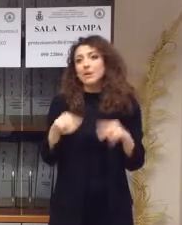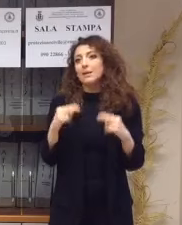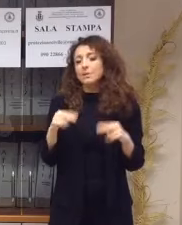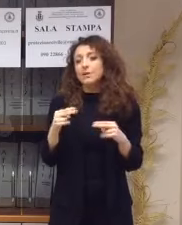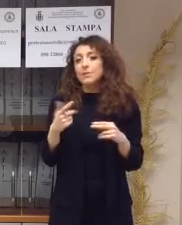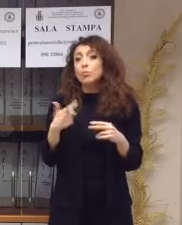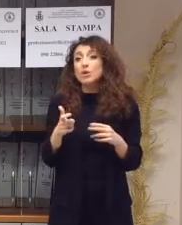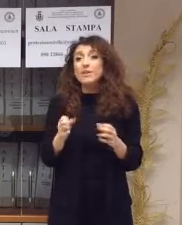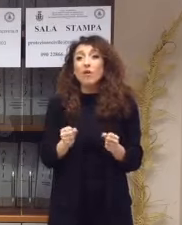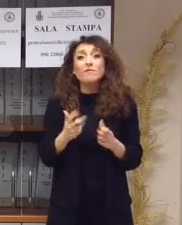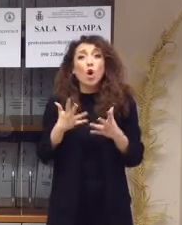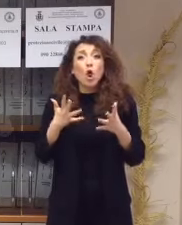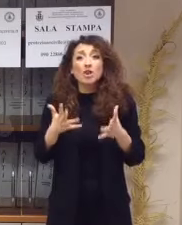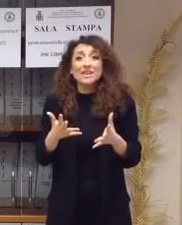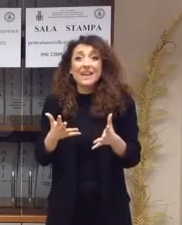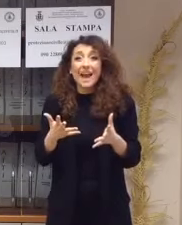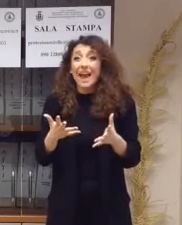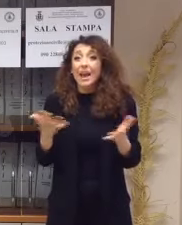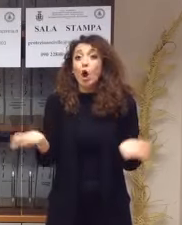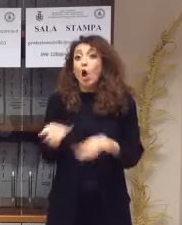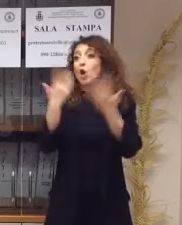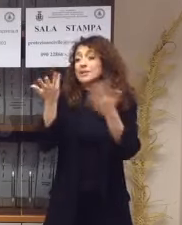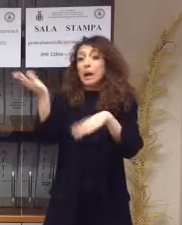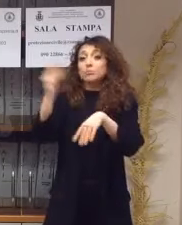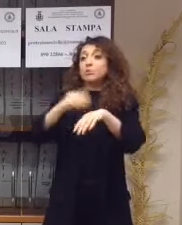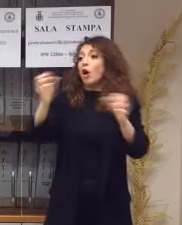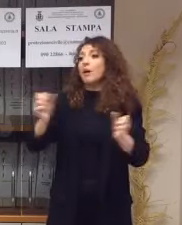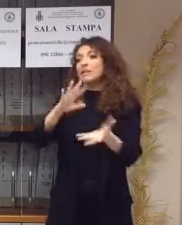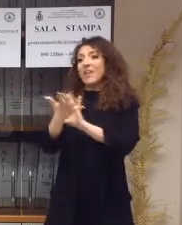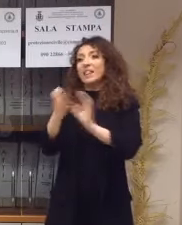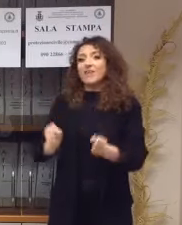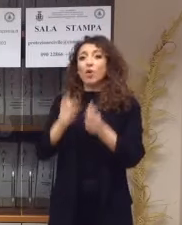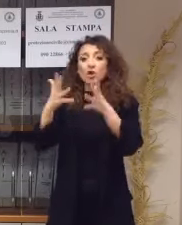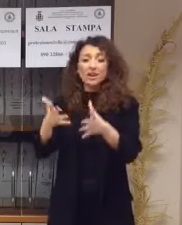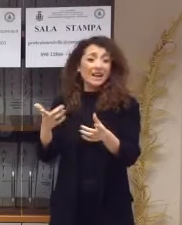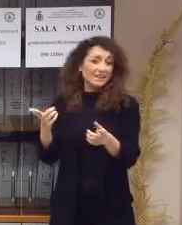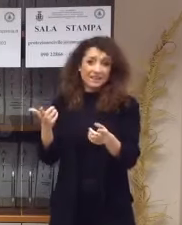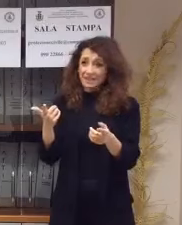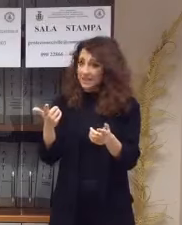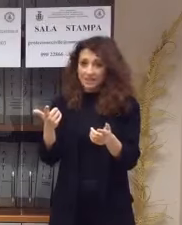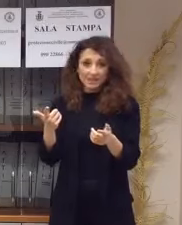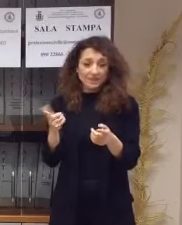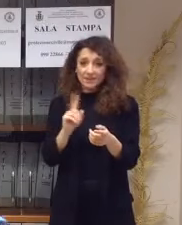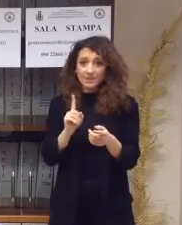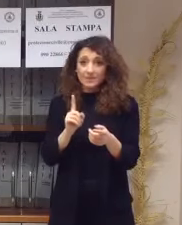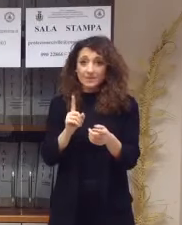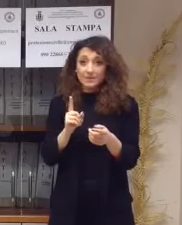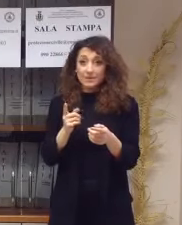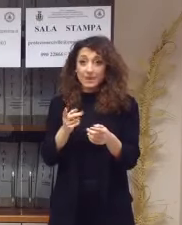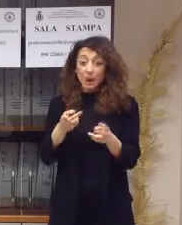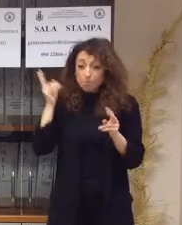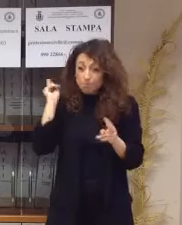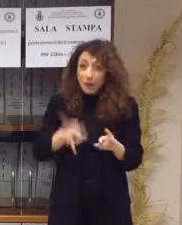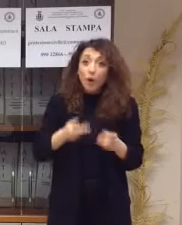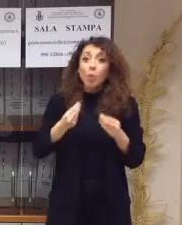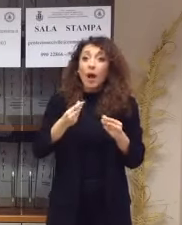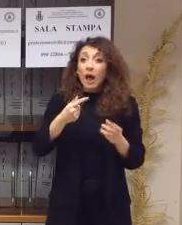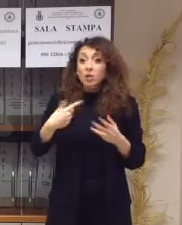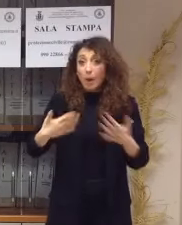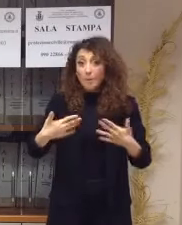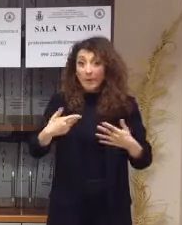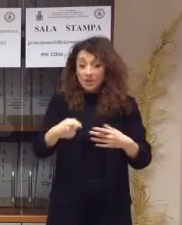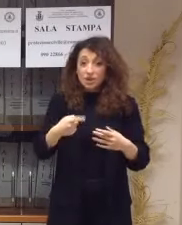volontari non ci si improvvisa, soprattutto in quando si tratta di emergenze sanitarie come queste.